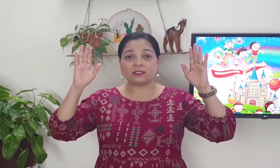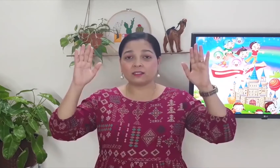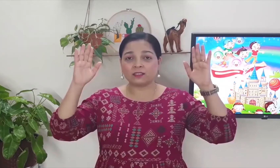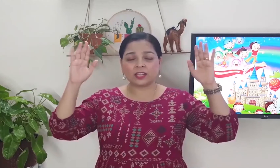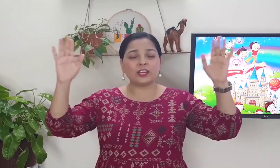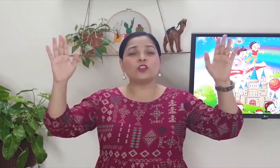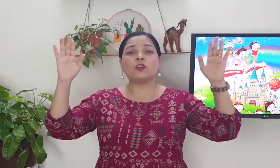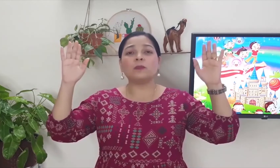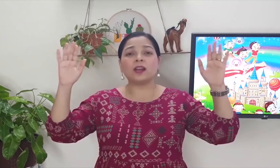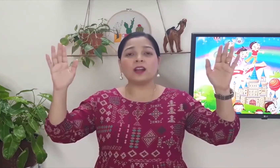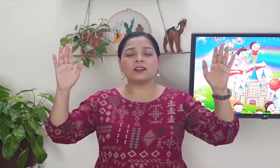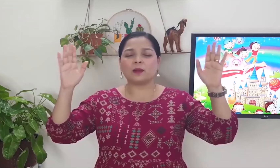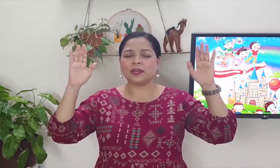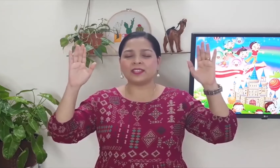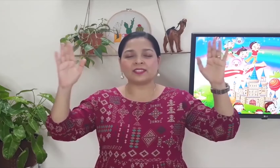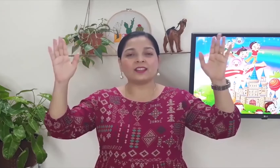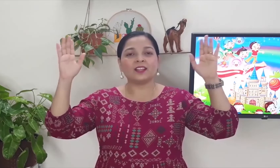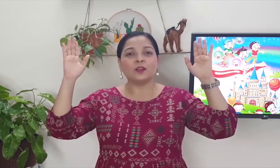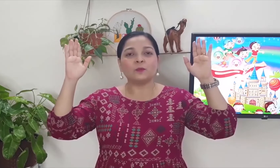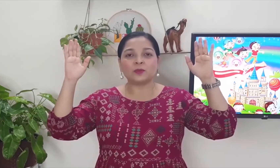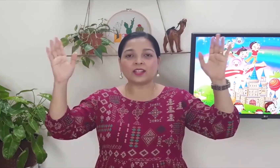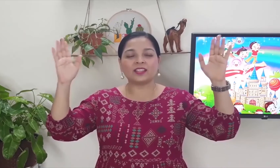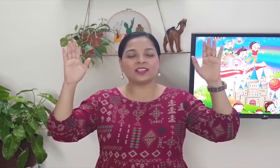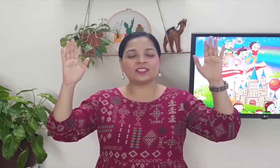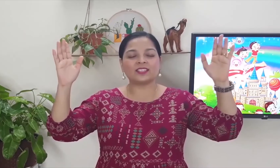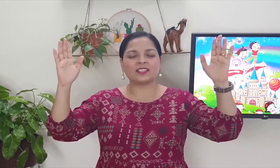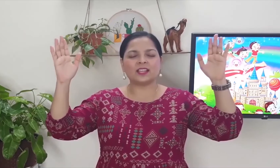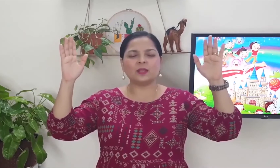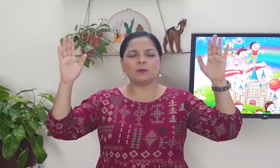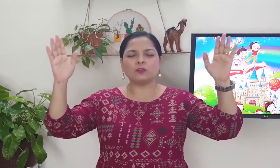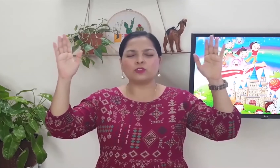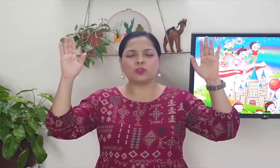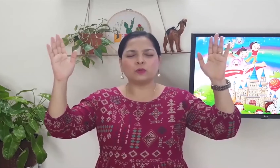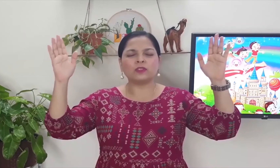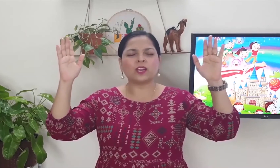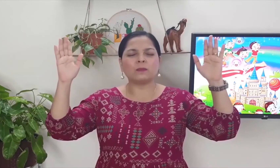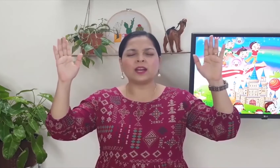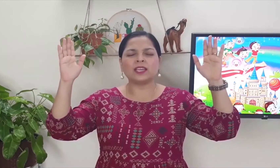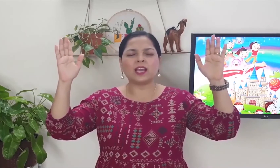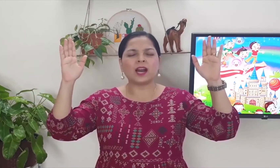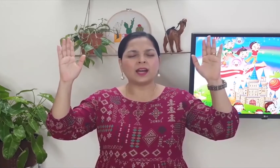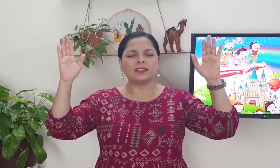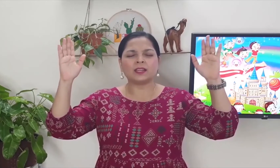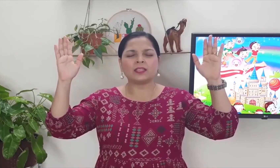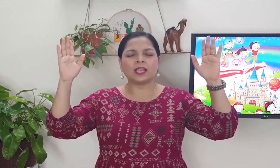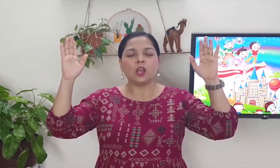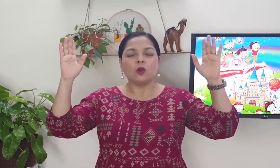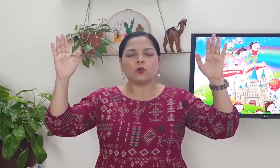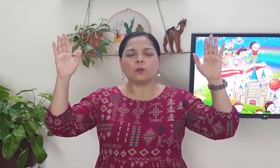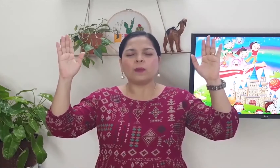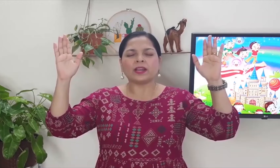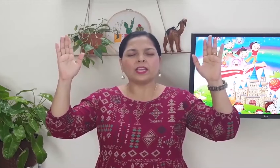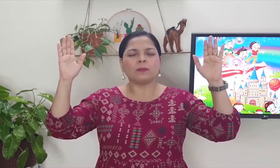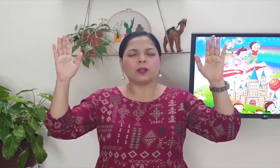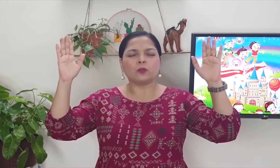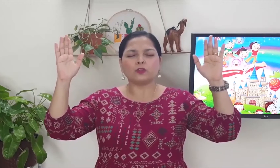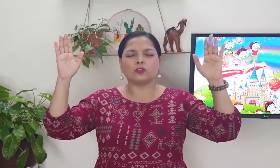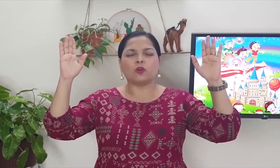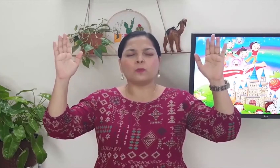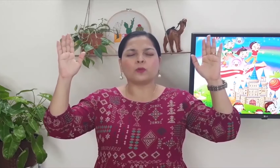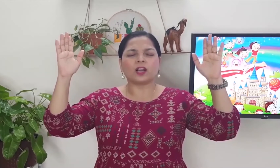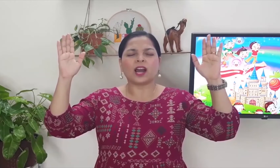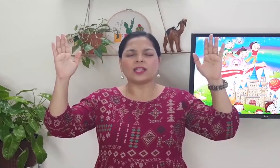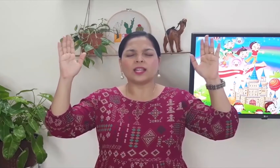छ, एउटा हात त्यहाँ राख्नुहोस् र अर्को हात चाहिँ हामीसँग तपाईँले यो जुनमा तपाईँ हेर्दै हुनुहुन्छ स्क्रिन तर्फ आफ्नो